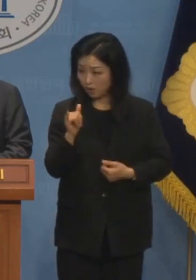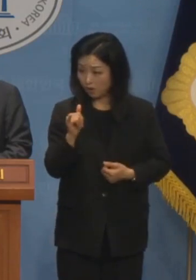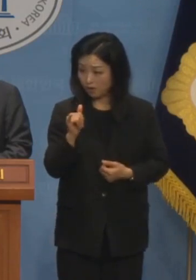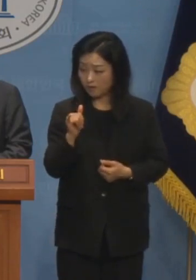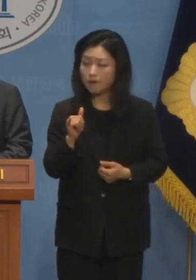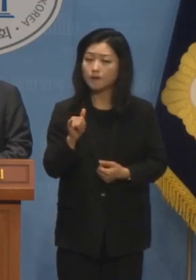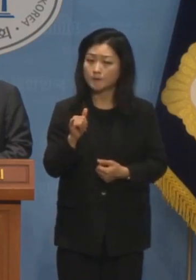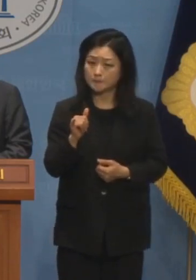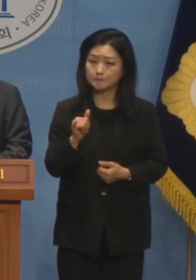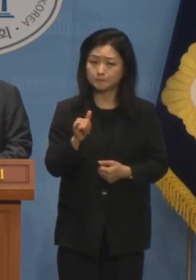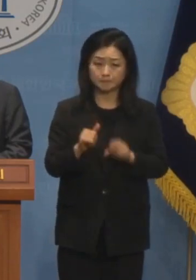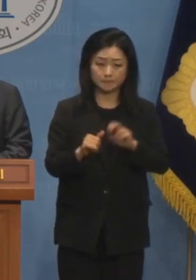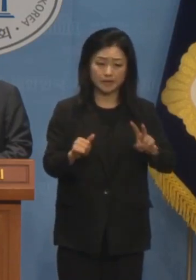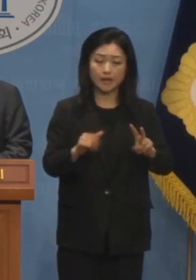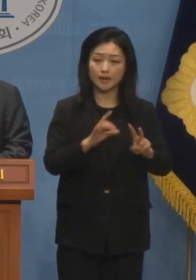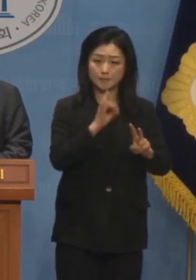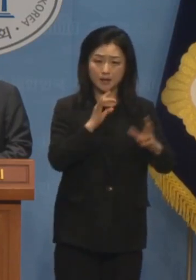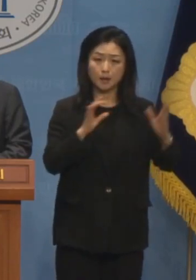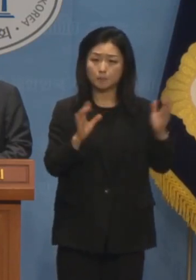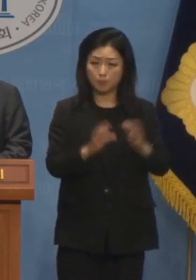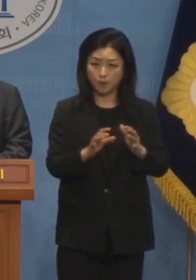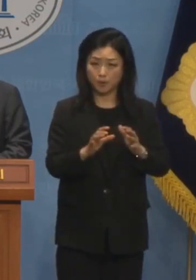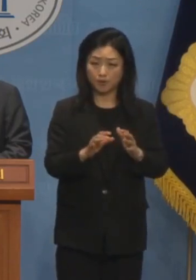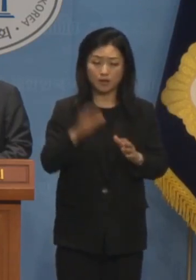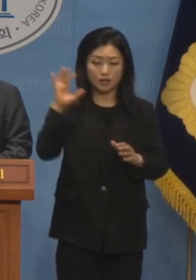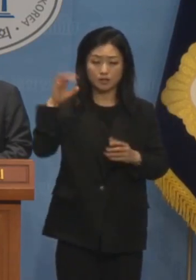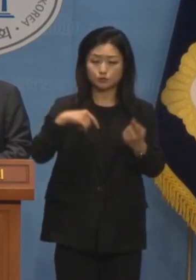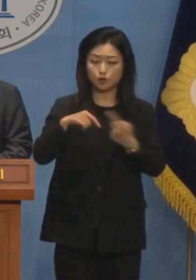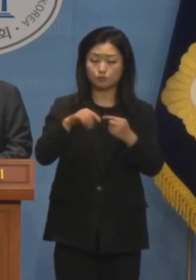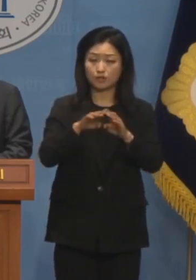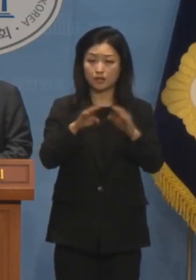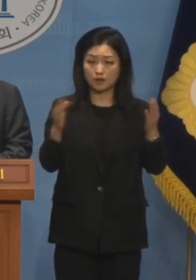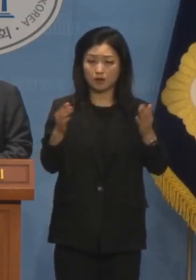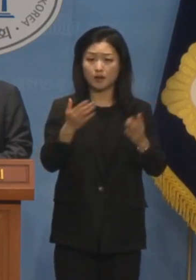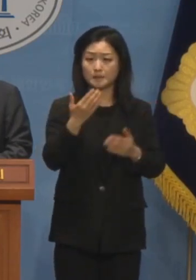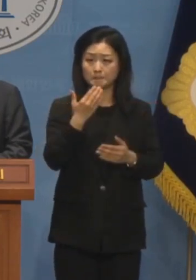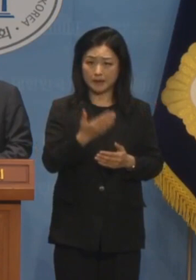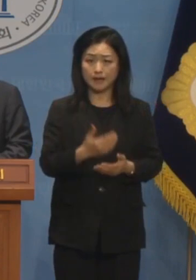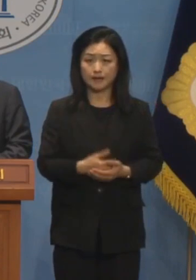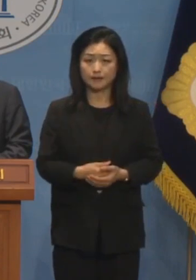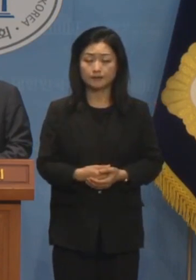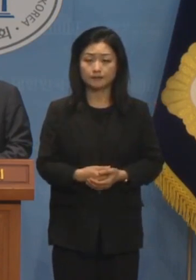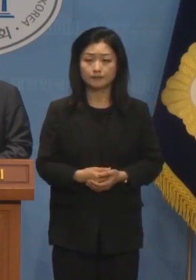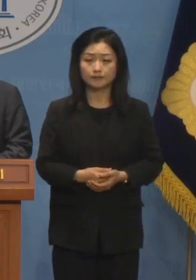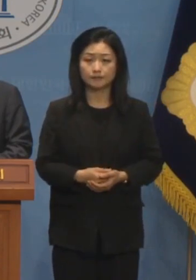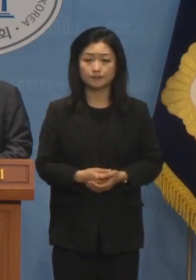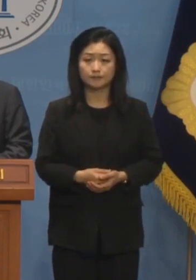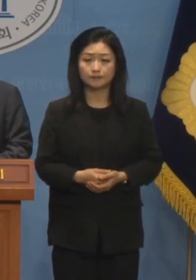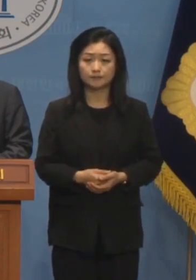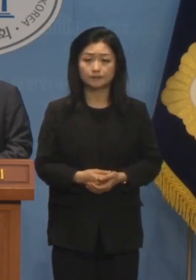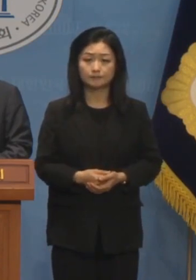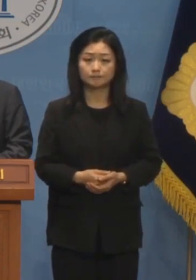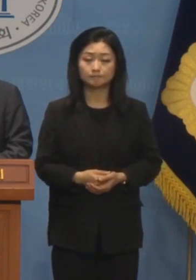한다면 야당 단독으로라도 반드시 청문회를 관철시켜야 한다고 생각을 합니다.